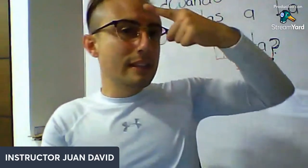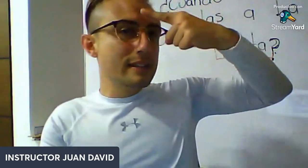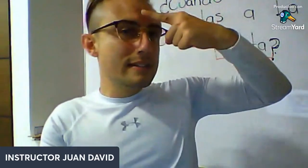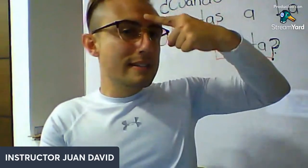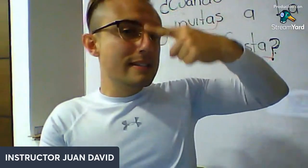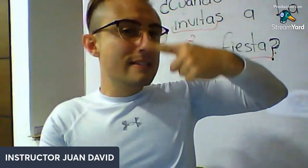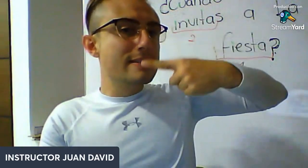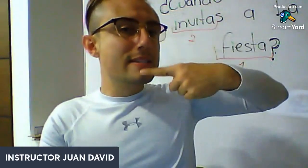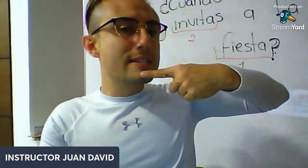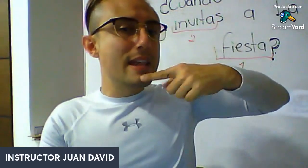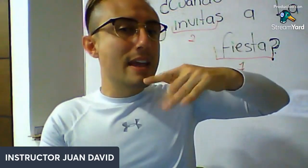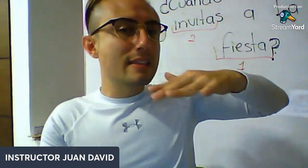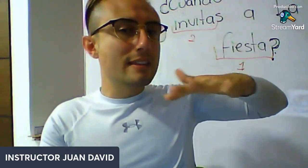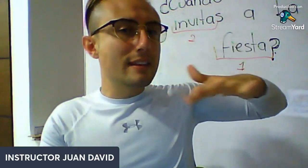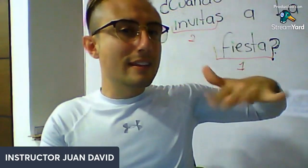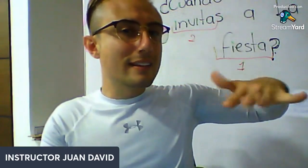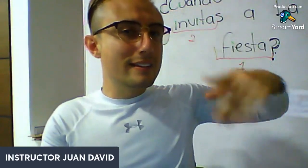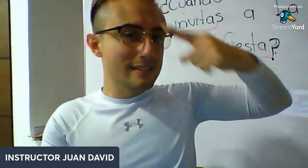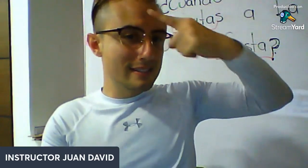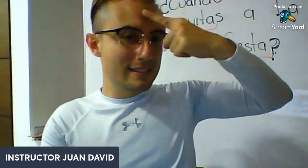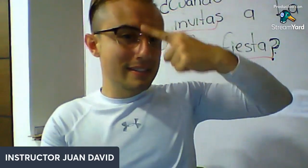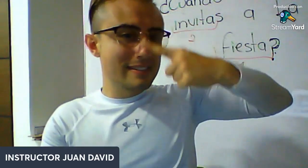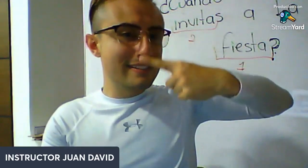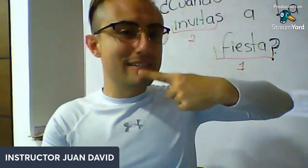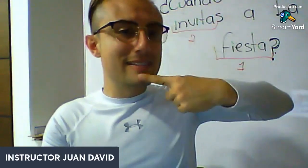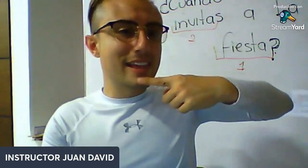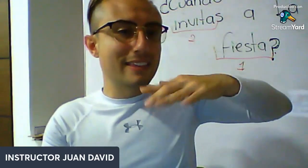sí san andrés